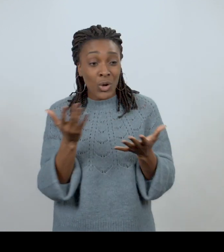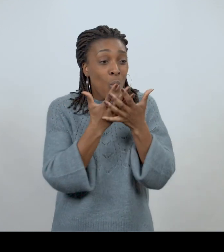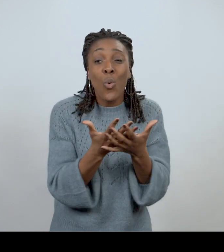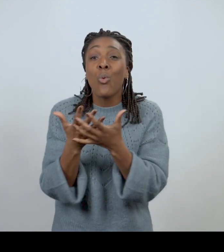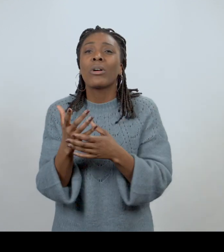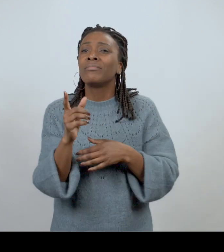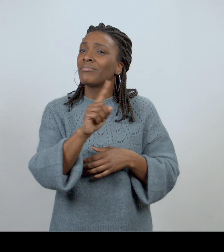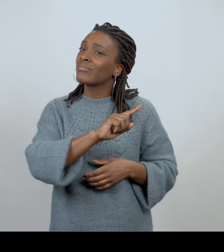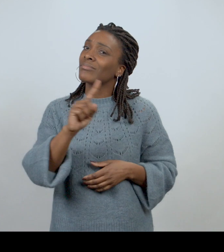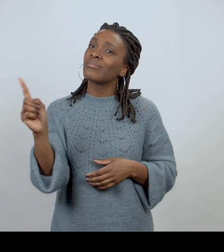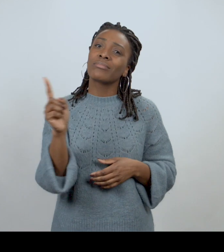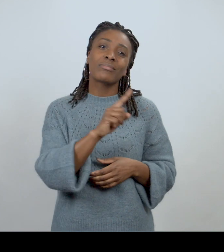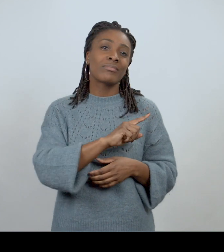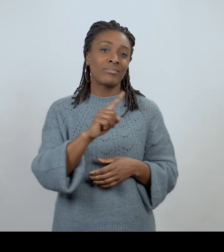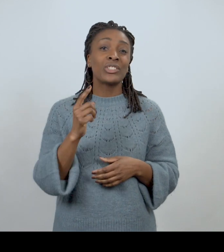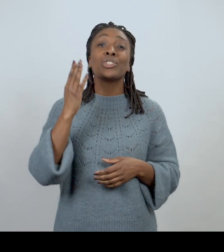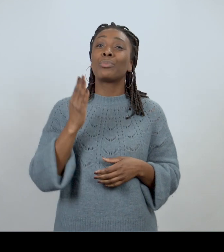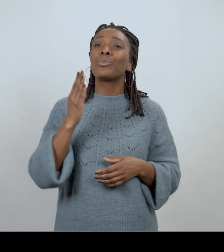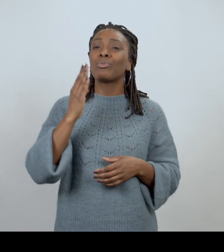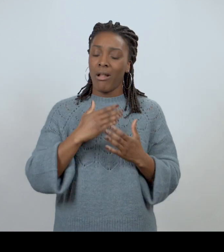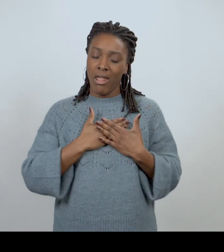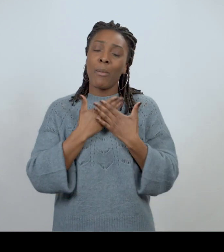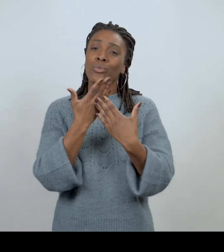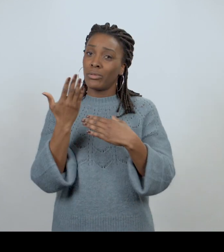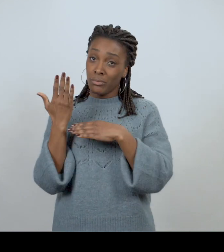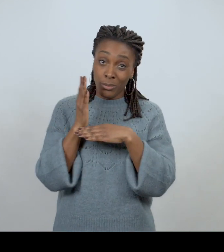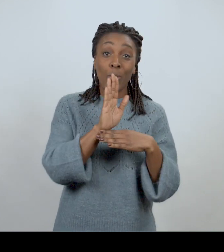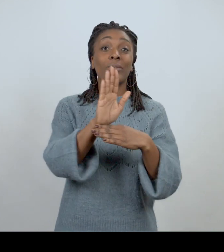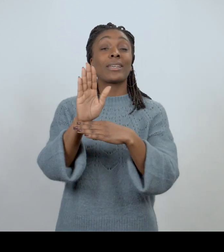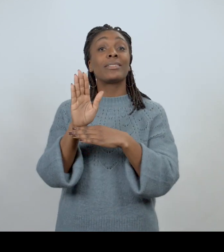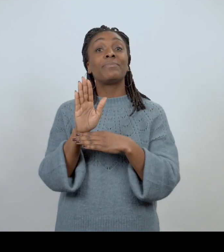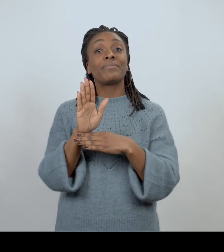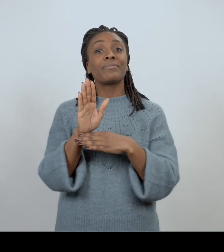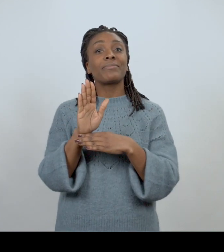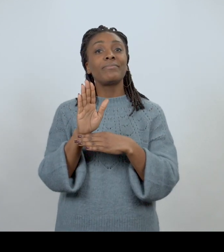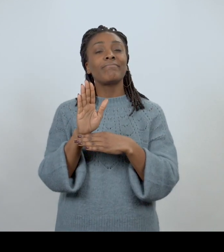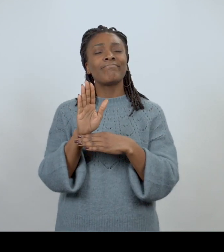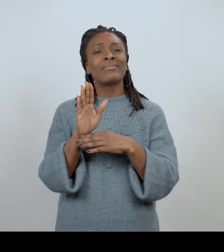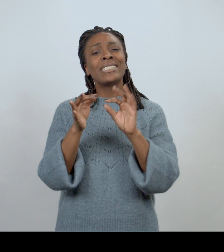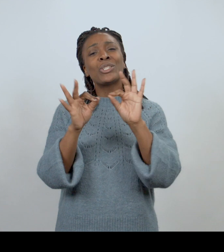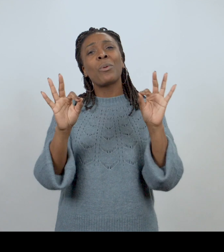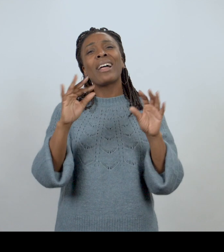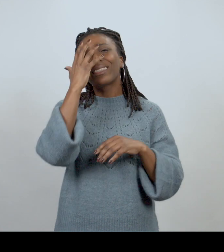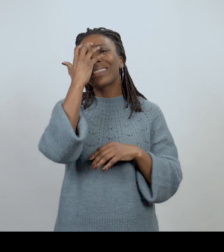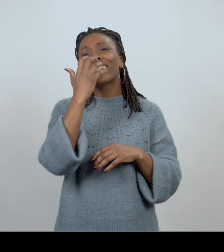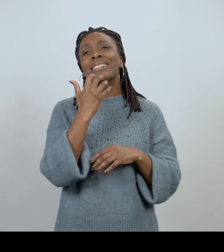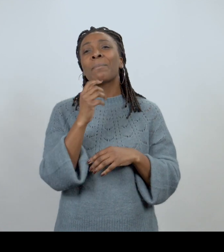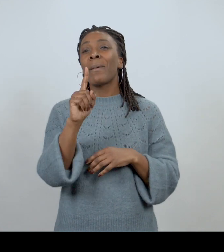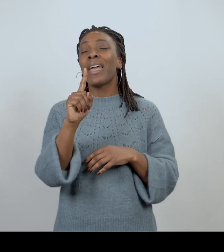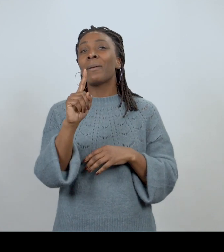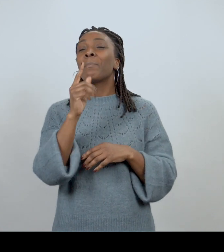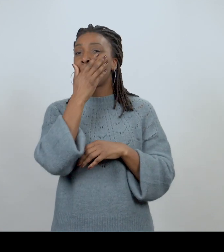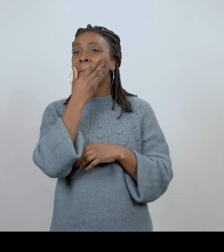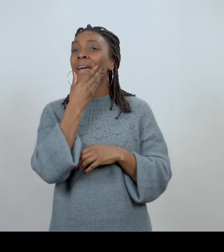c'est l'amour que j'ai besoin de manifester. Quelle triste et en même temps merveilleuse